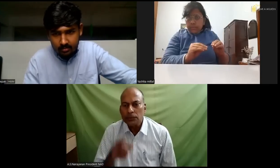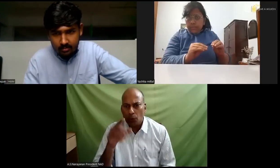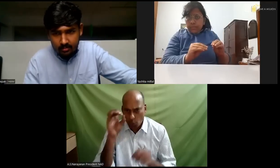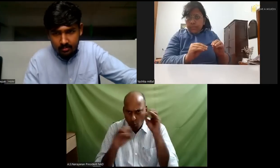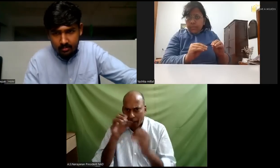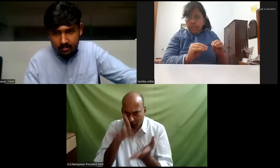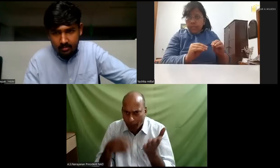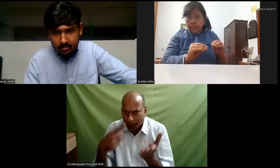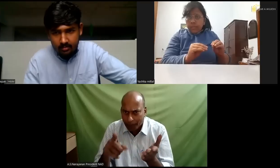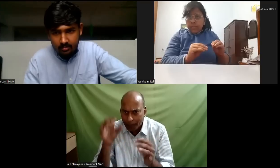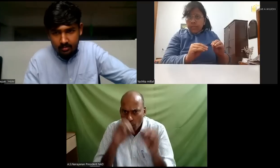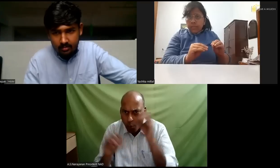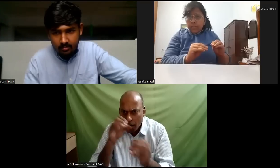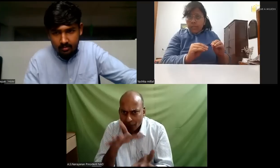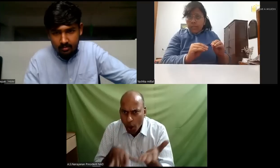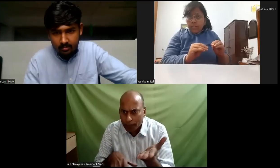iki, pa,